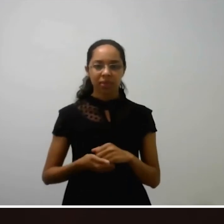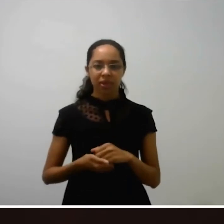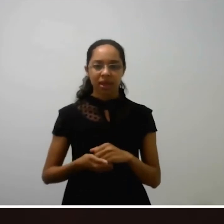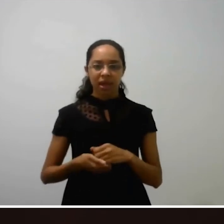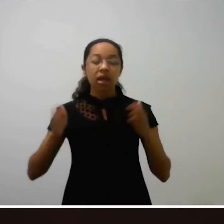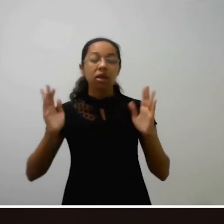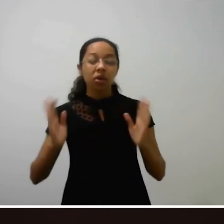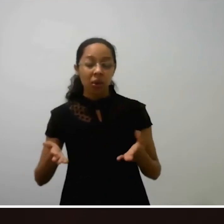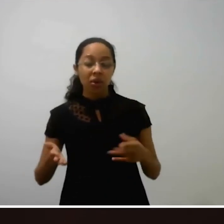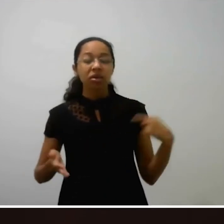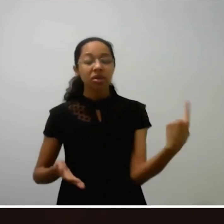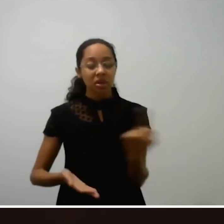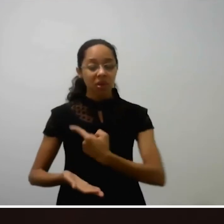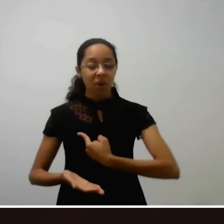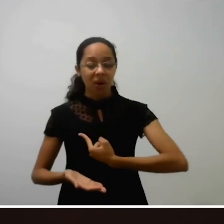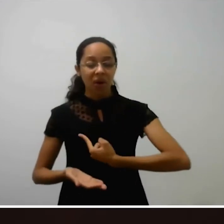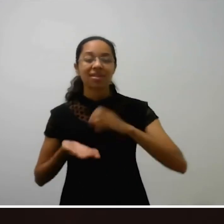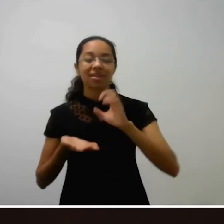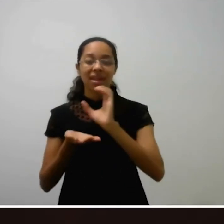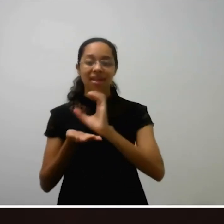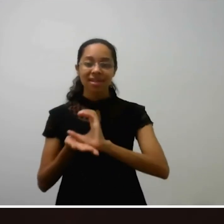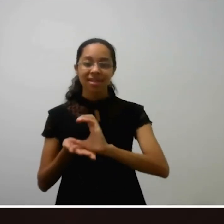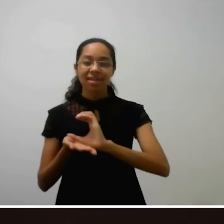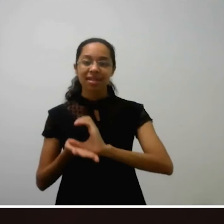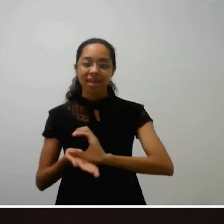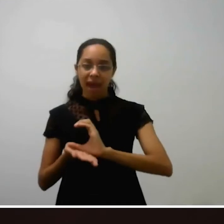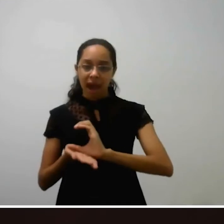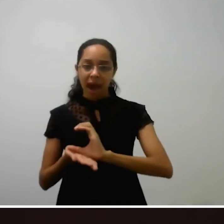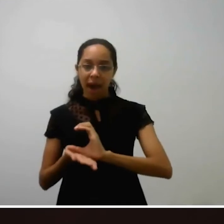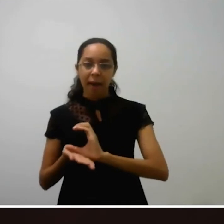SEAP é para formar valdenses.